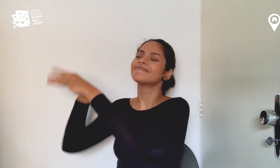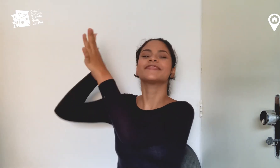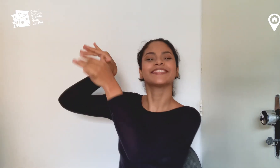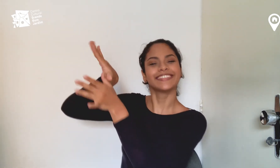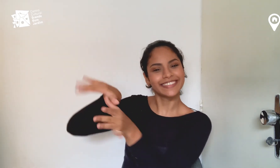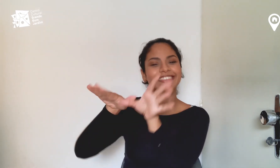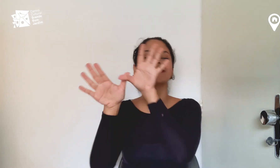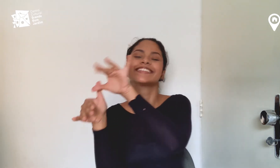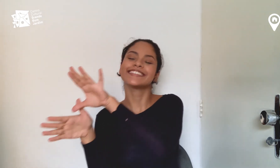viajar.